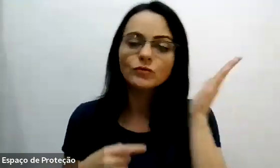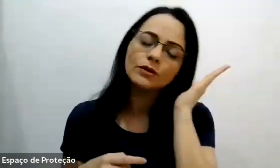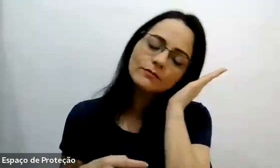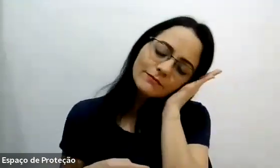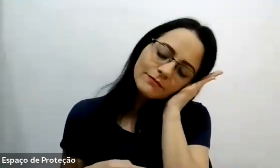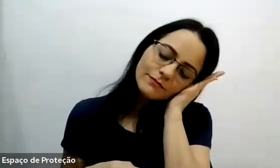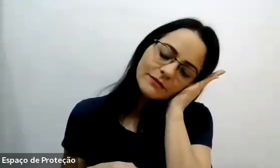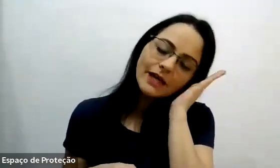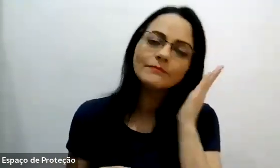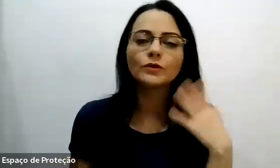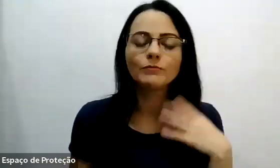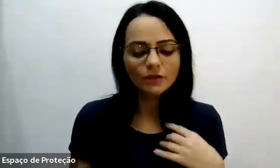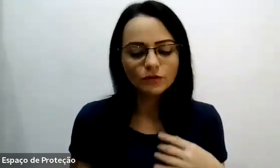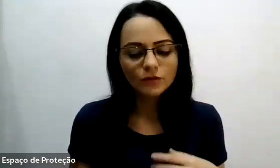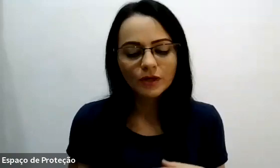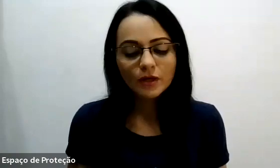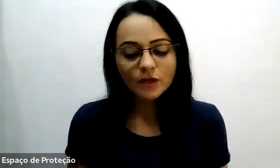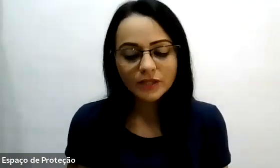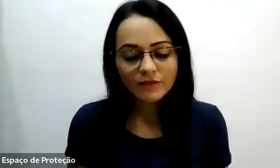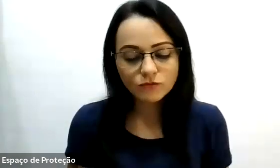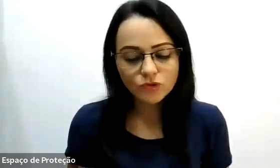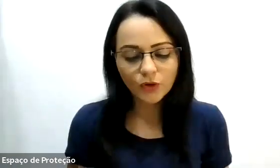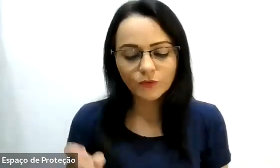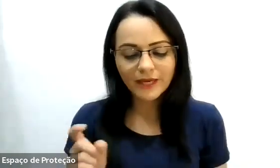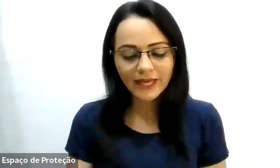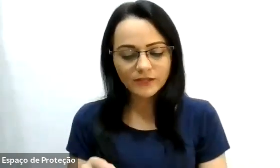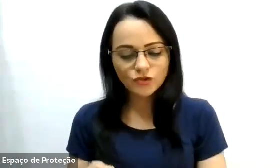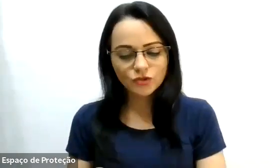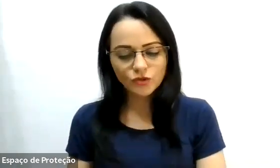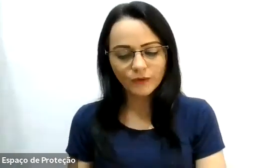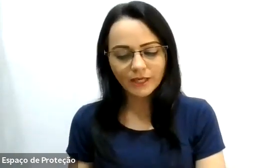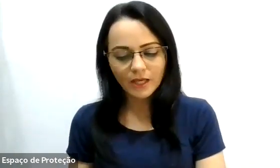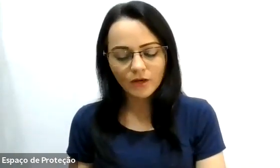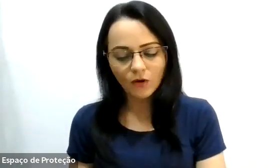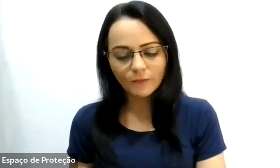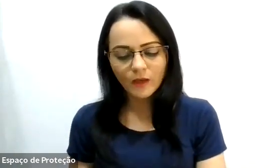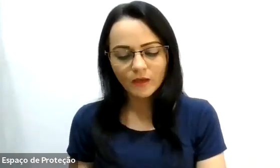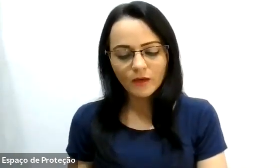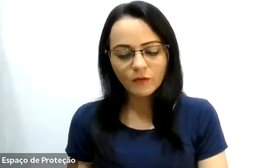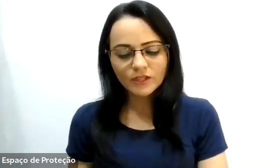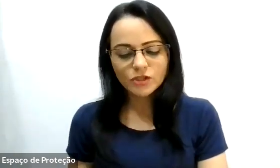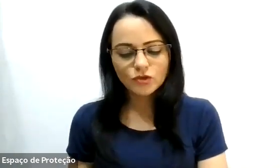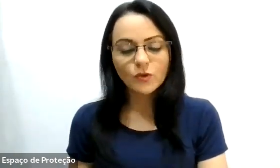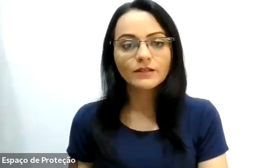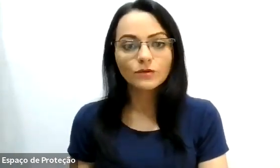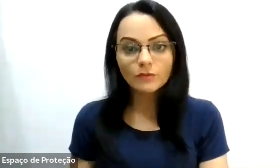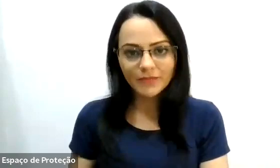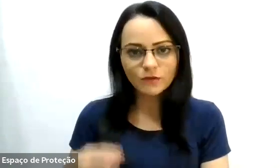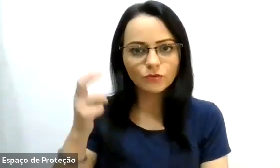olho, tá? Dormindo. Teve um sonho. Este sonho aqui, ó, quando a gente sonha dormindo,